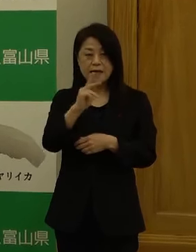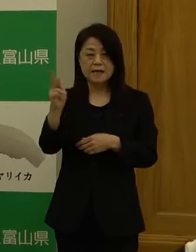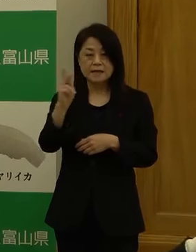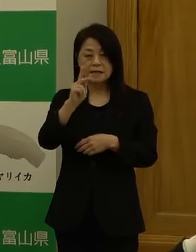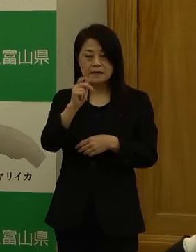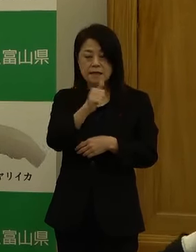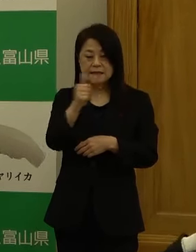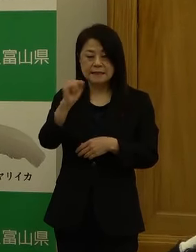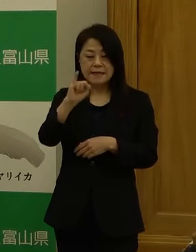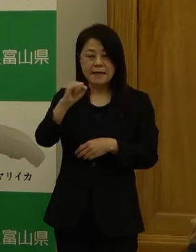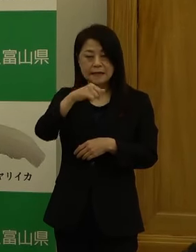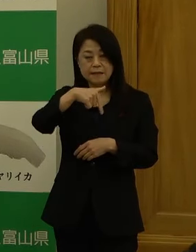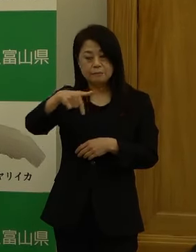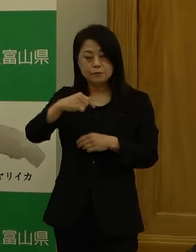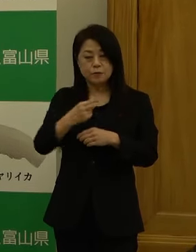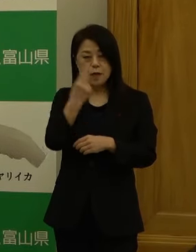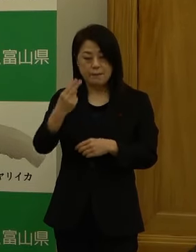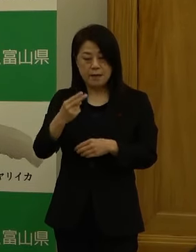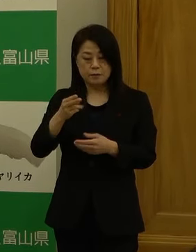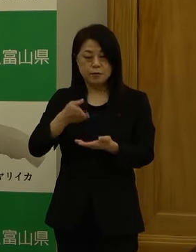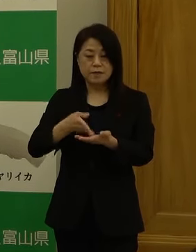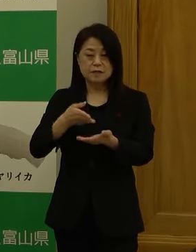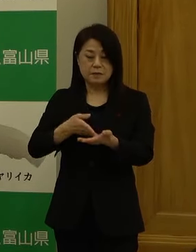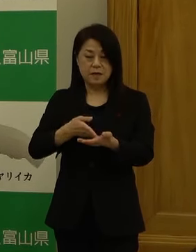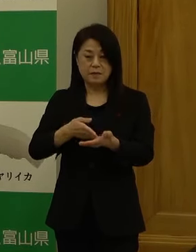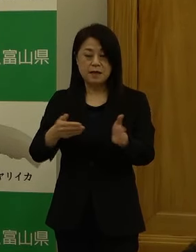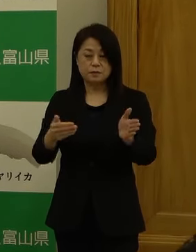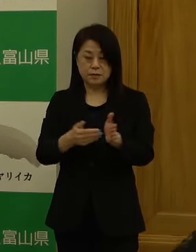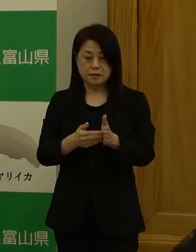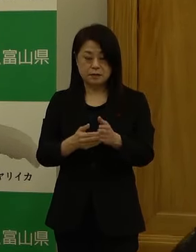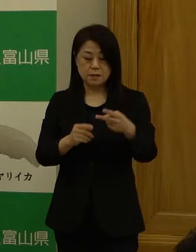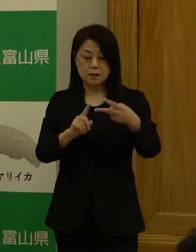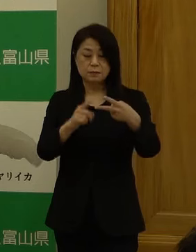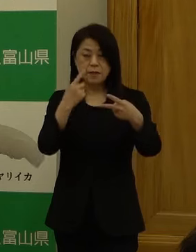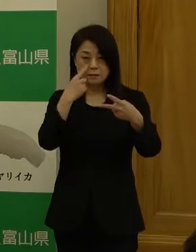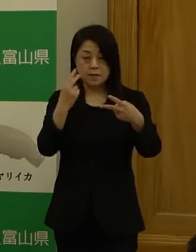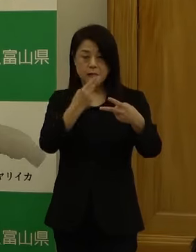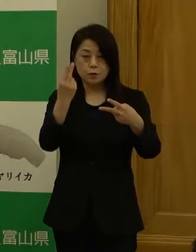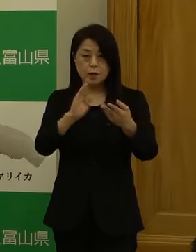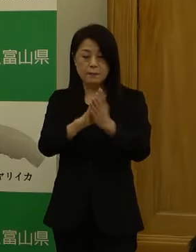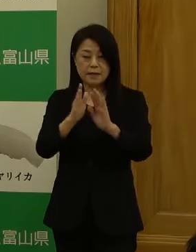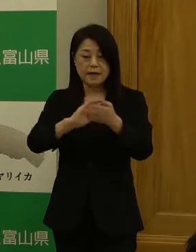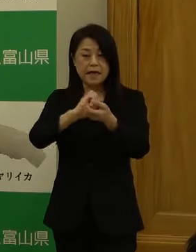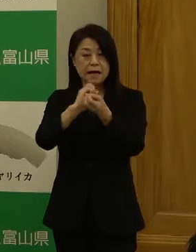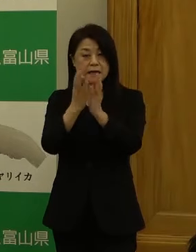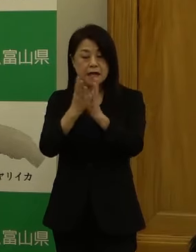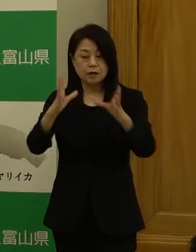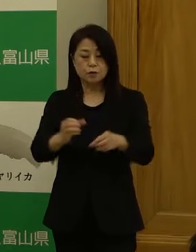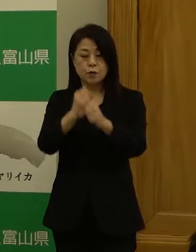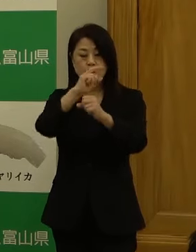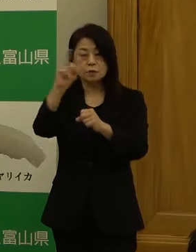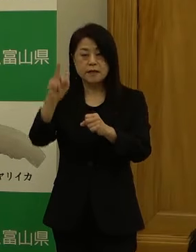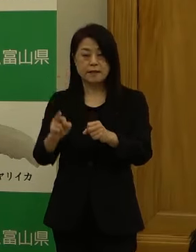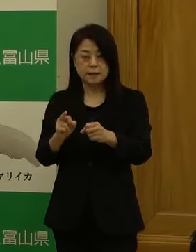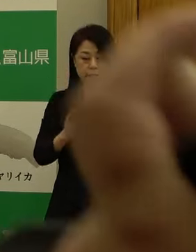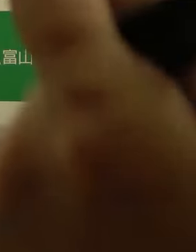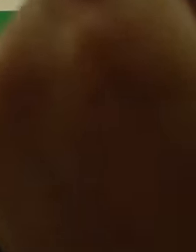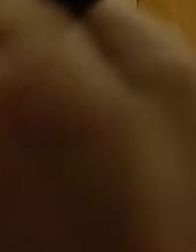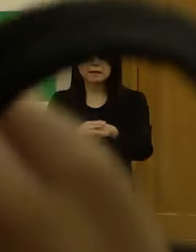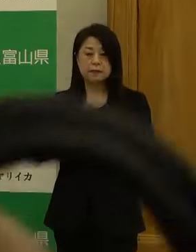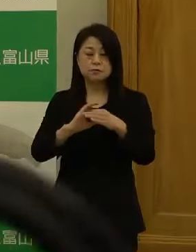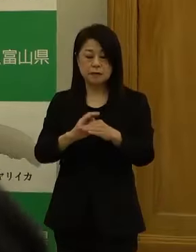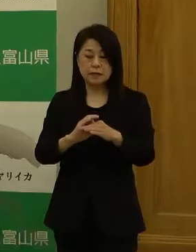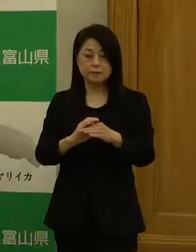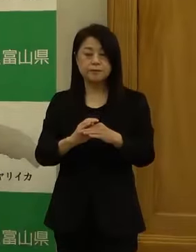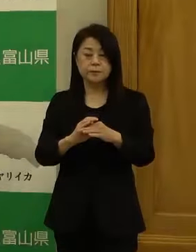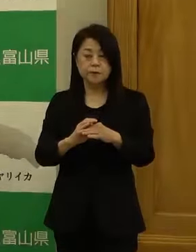説についての説明は以上です。2つ目、富山県花総合センターの在り方についてです。ま